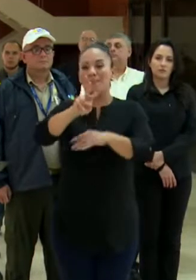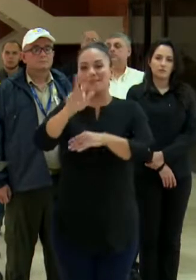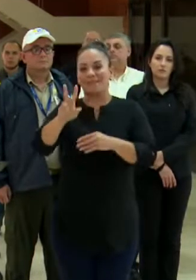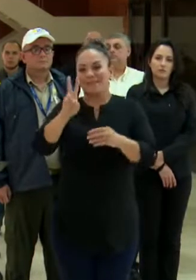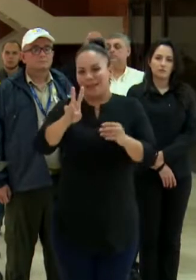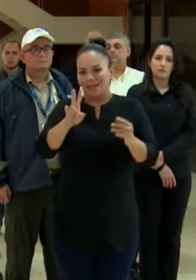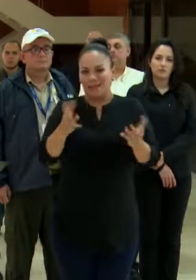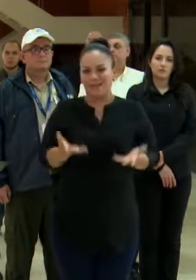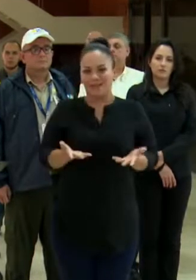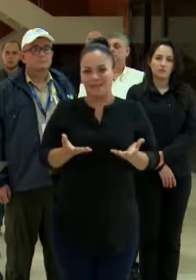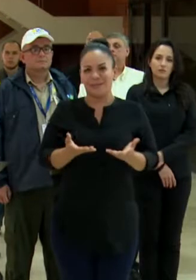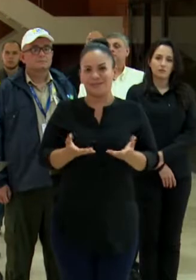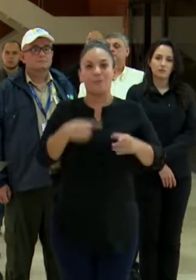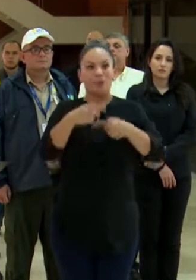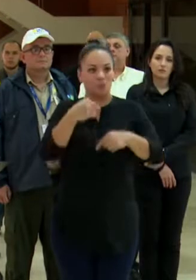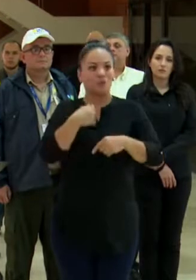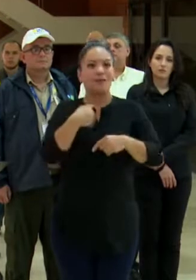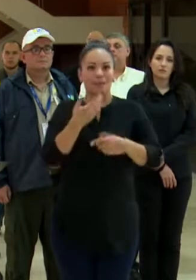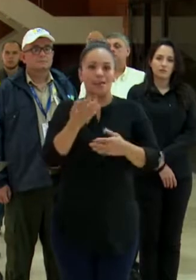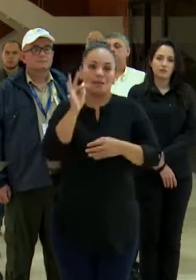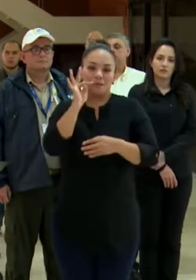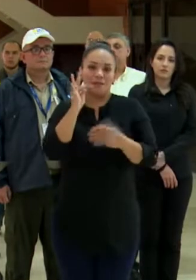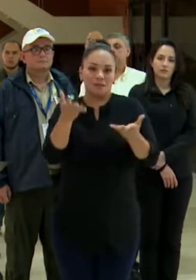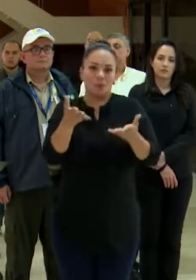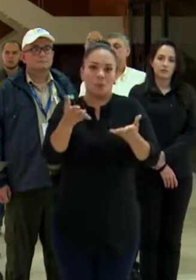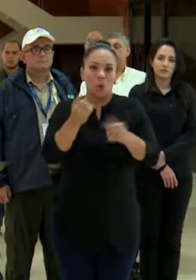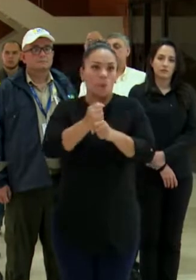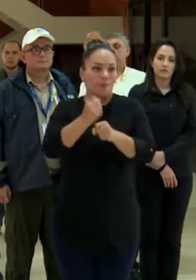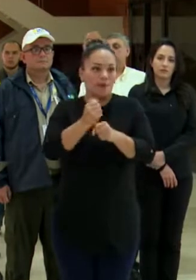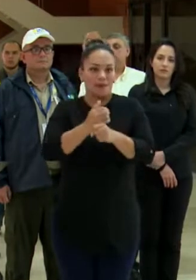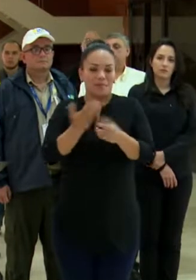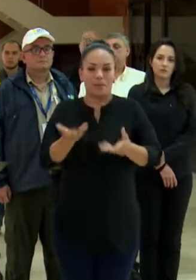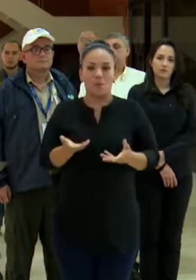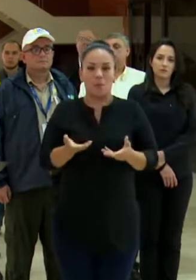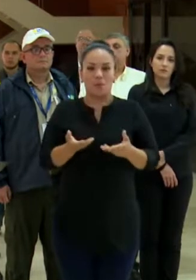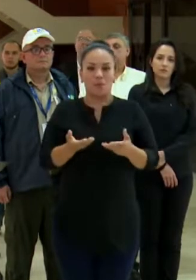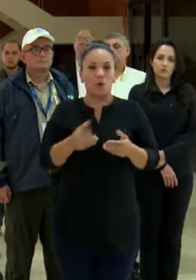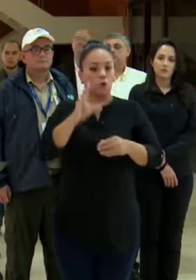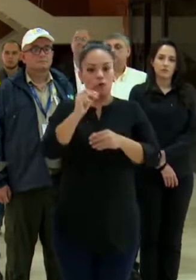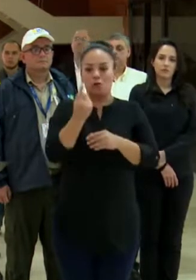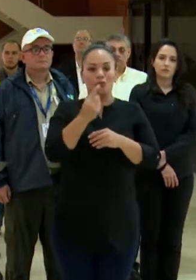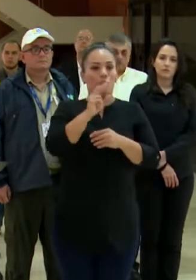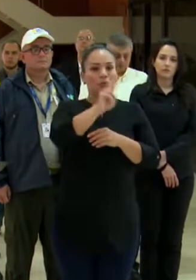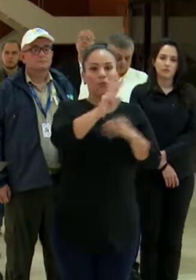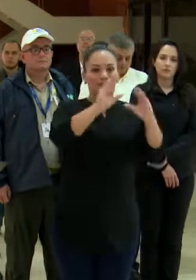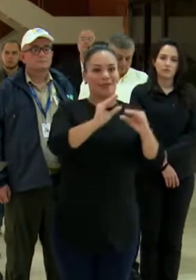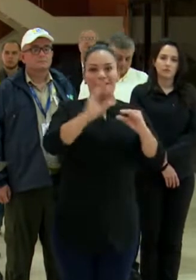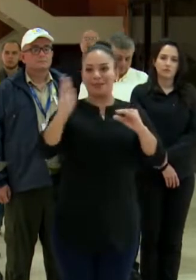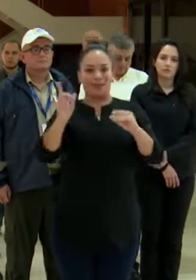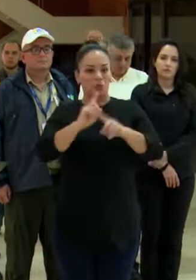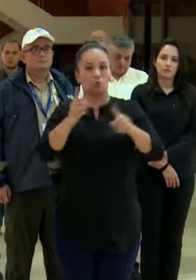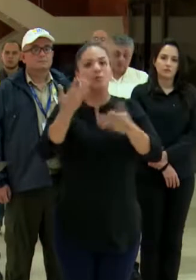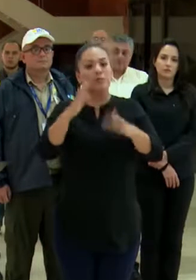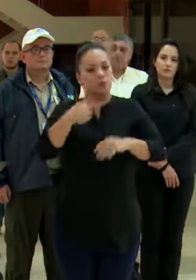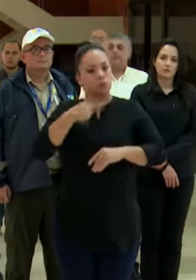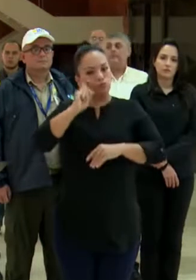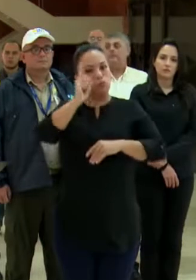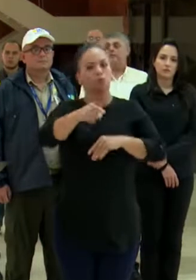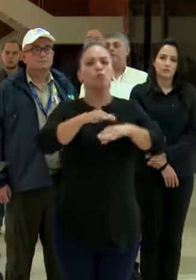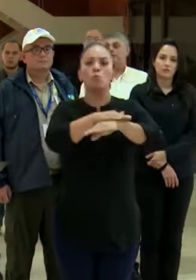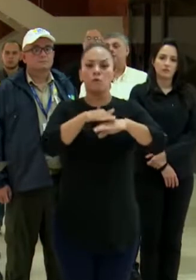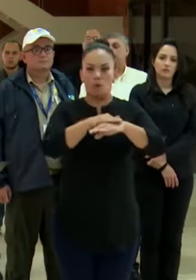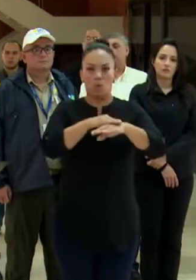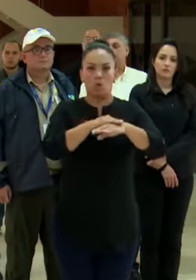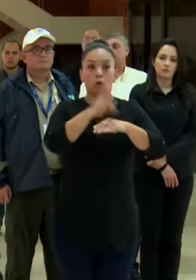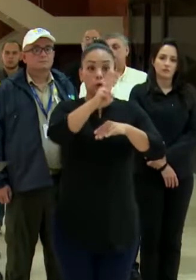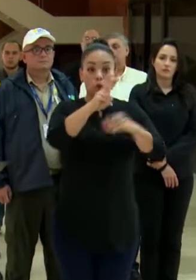de reversibilidad. Va a ser extendido, no va a ser únicamente 2 a 6. Ya giré la instrucción que por favor lo extendieran hasta